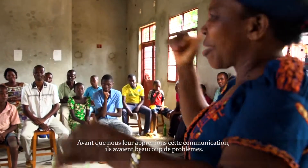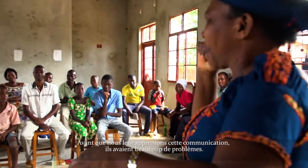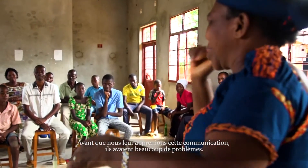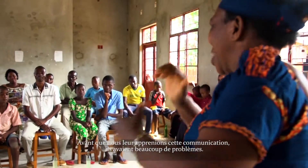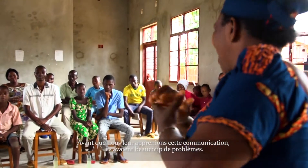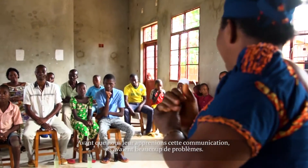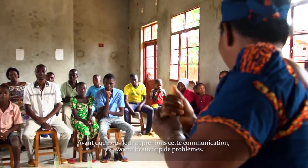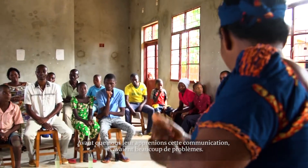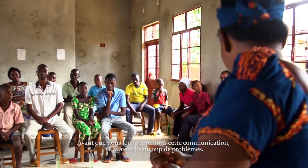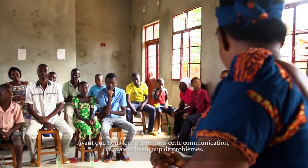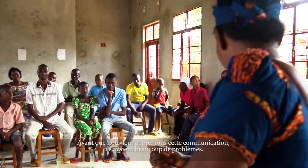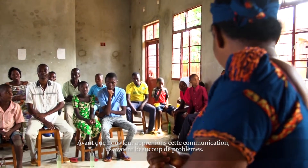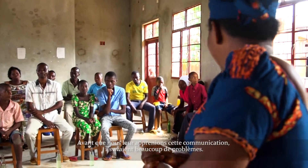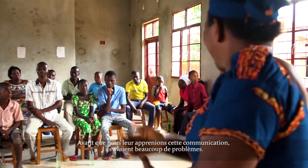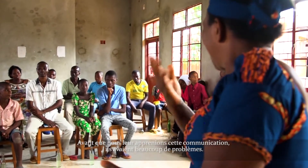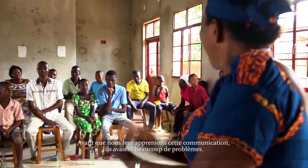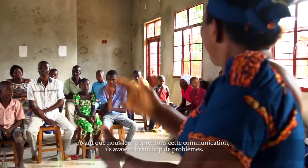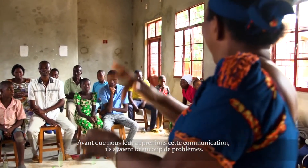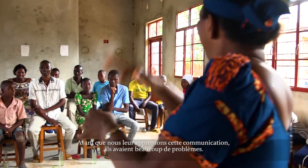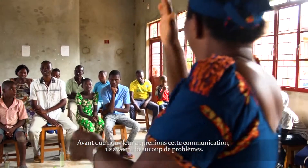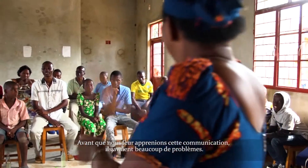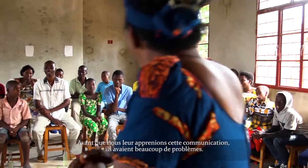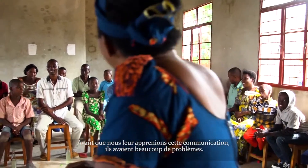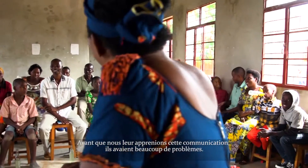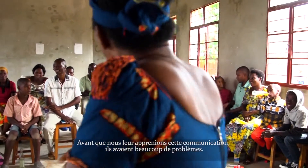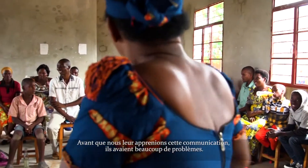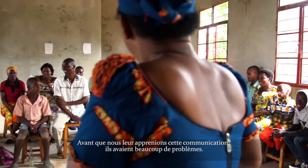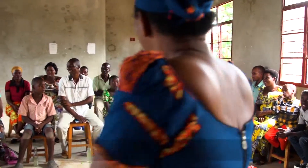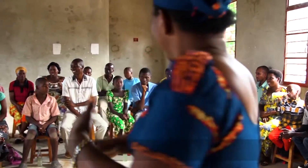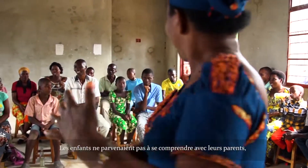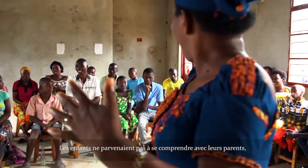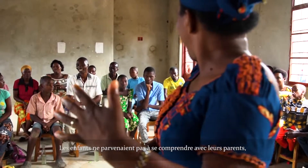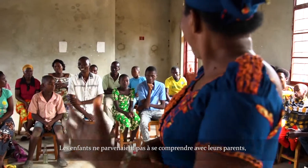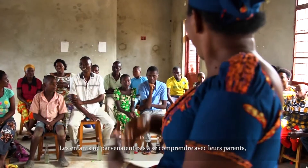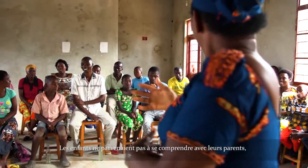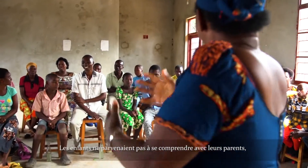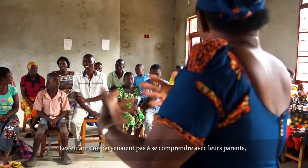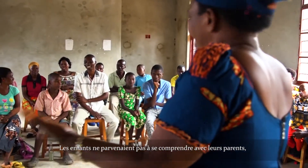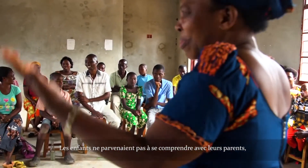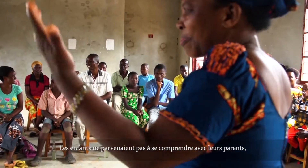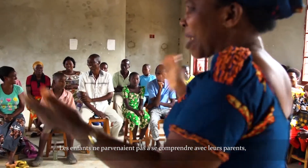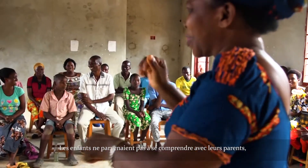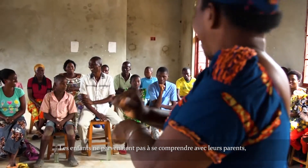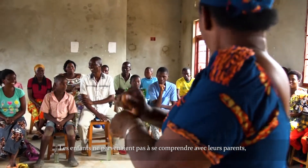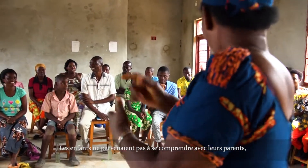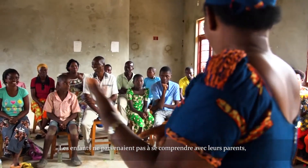y'uko tubigisha twarabona ingorane zitari nke abana ntibashobora kumvikana ababyeyi babo